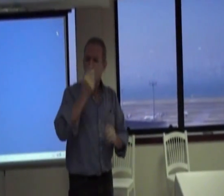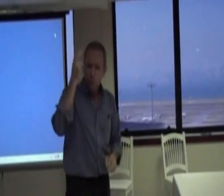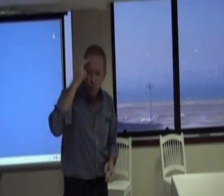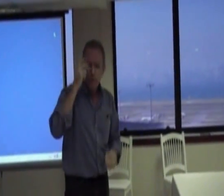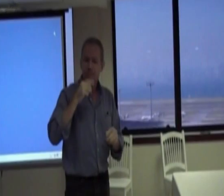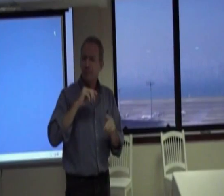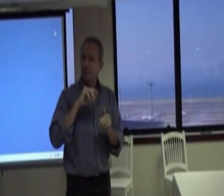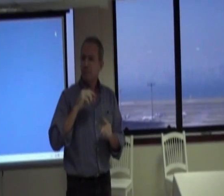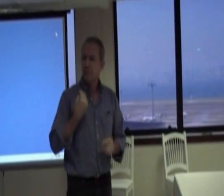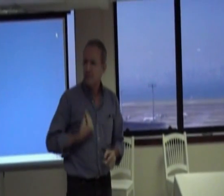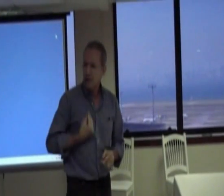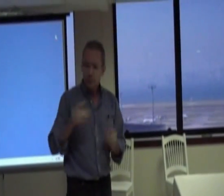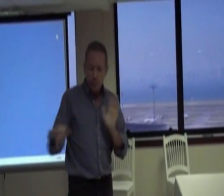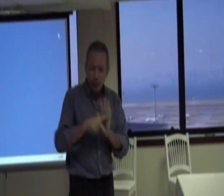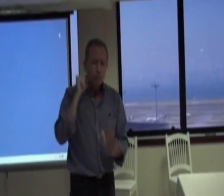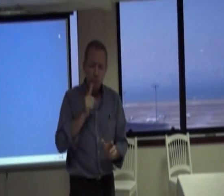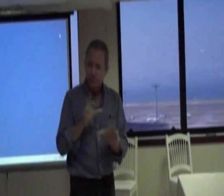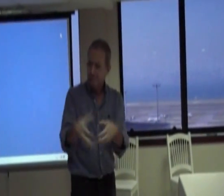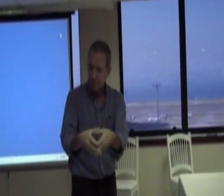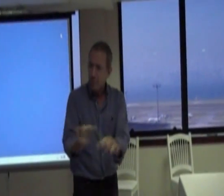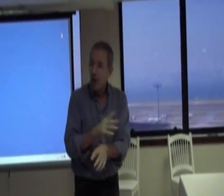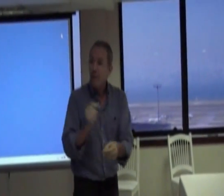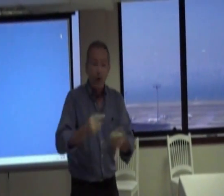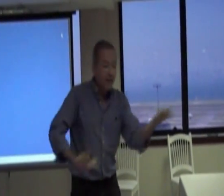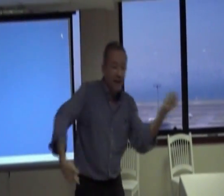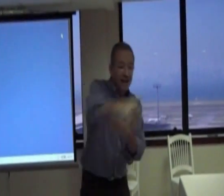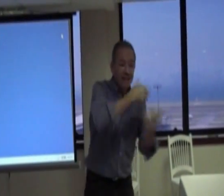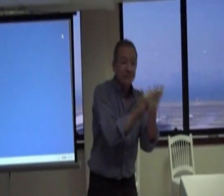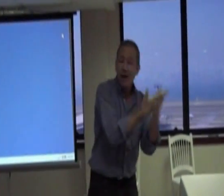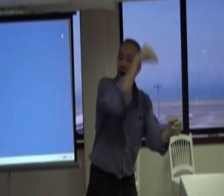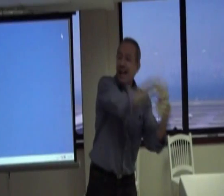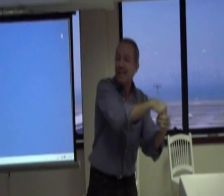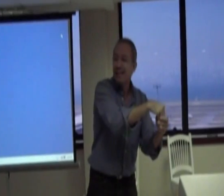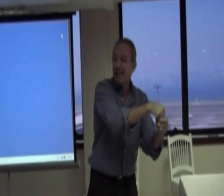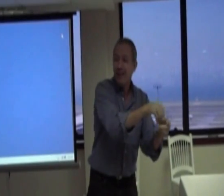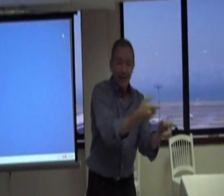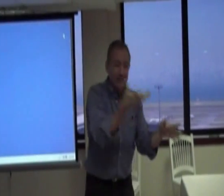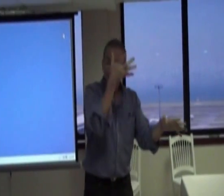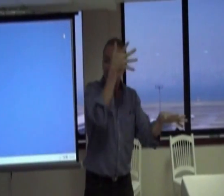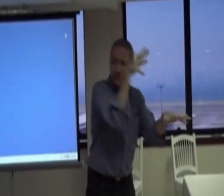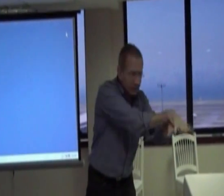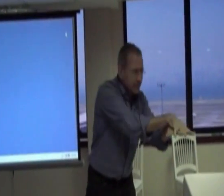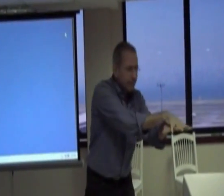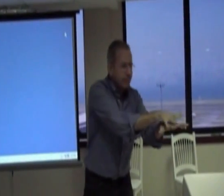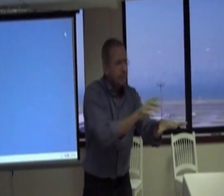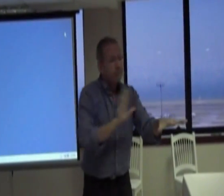O sujeito surdo ele tem uma identidade, ele tem uma cultura, ele tem uma questão de vivências específicas. E quando a gente está numa